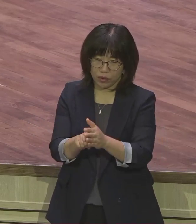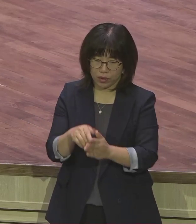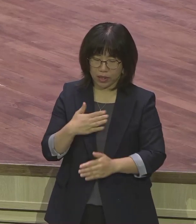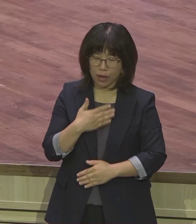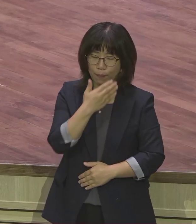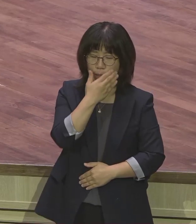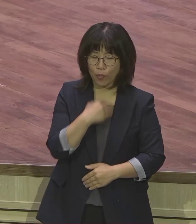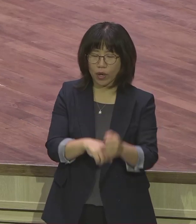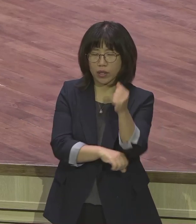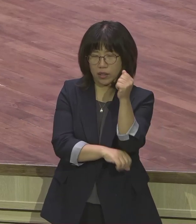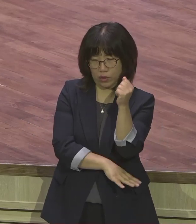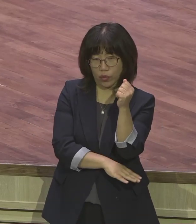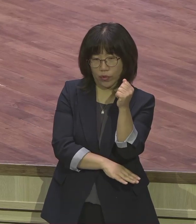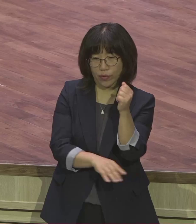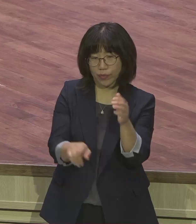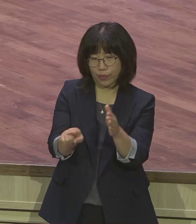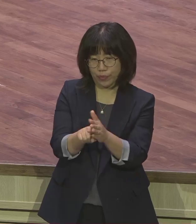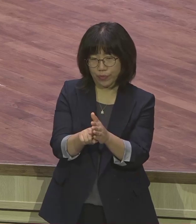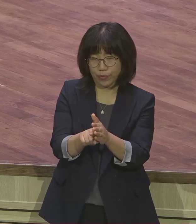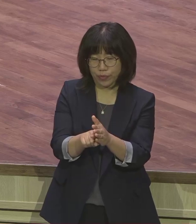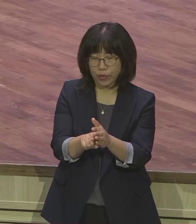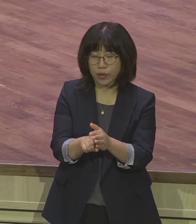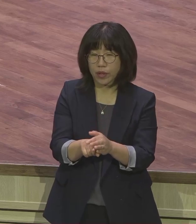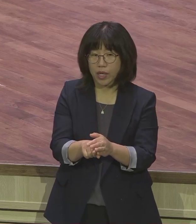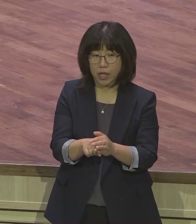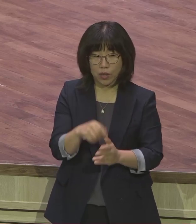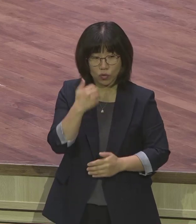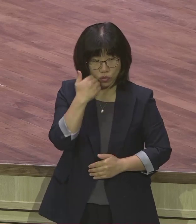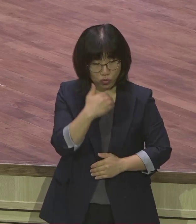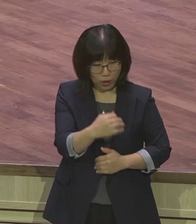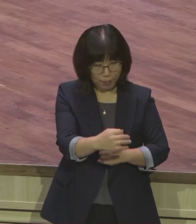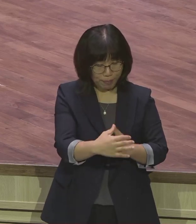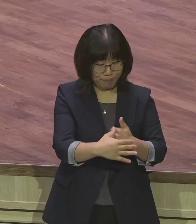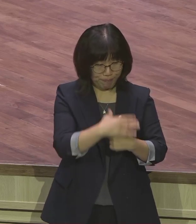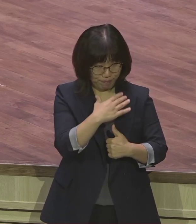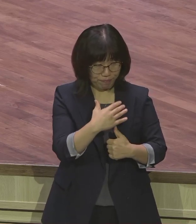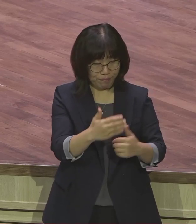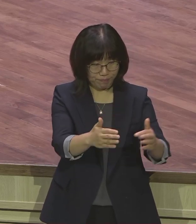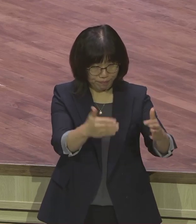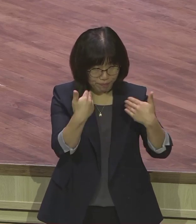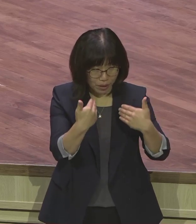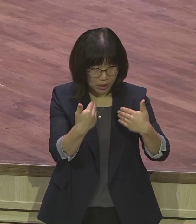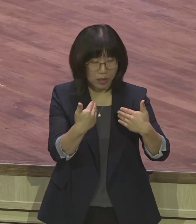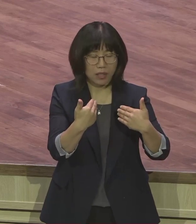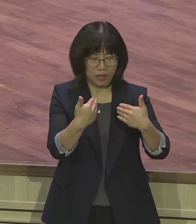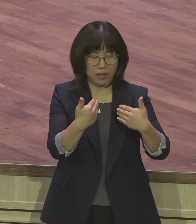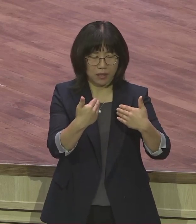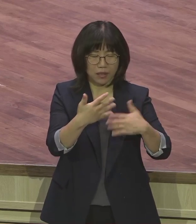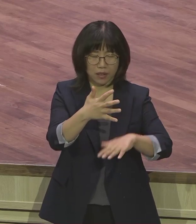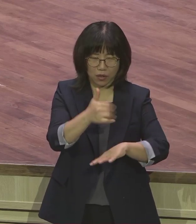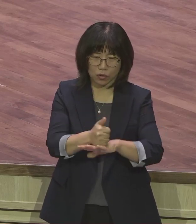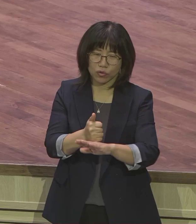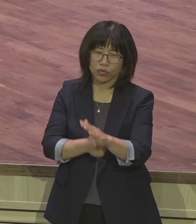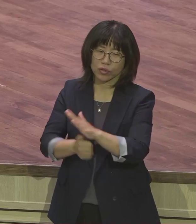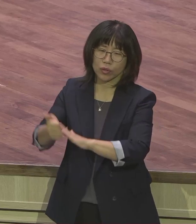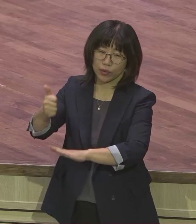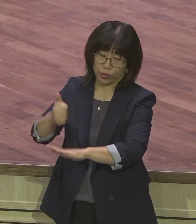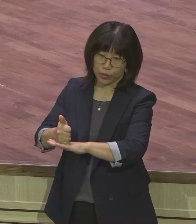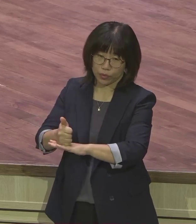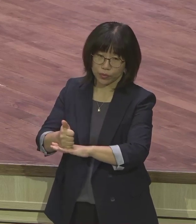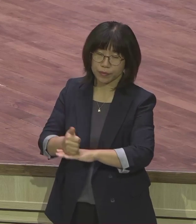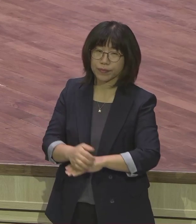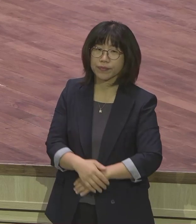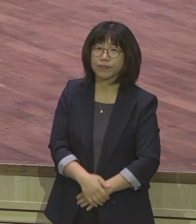권한이다 누가 무성 말해도 결과를 그렇게 만들게 돼요 예수께서